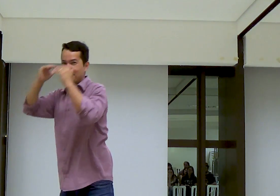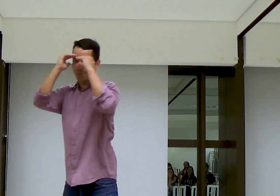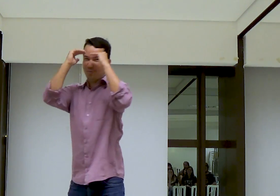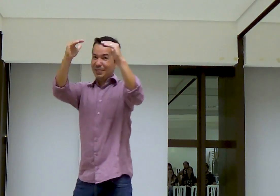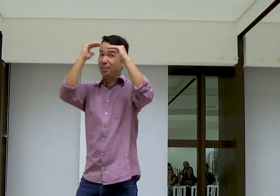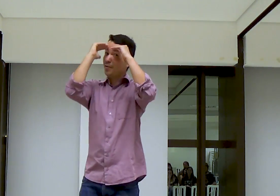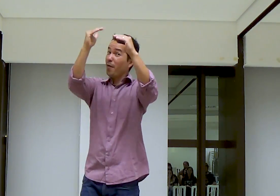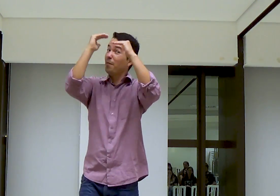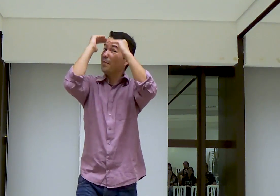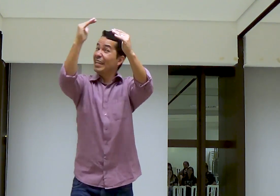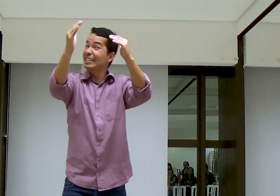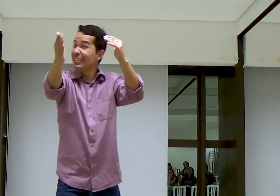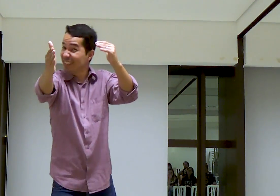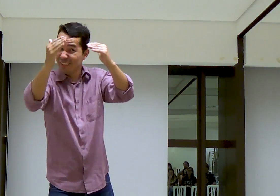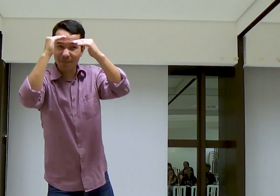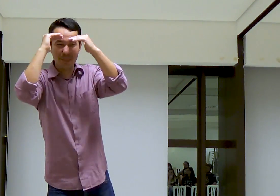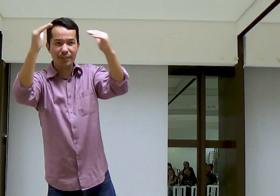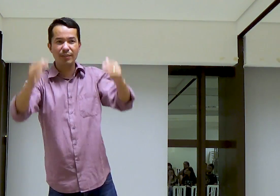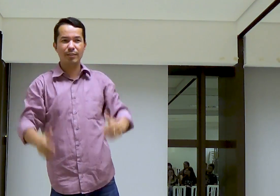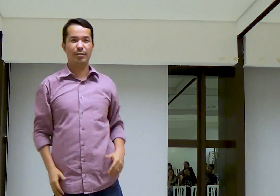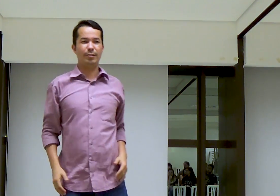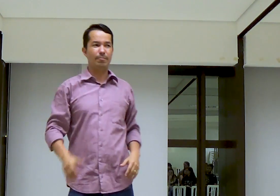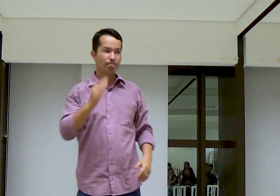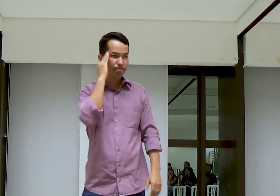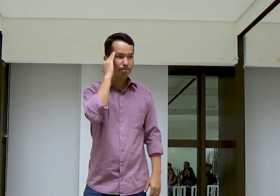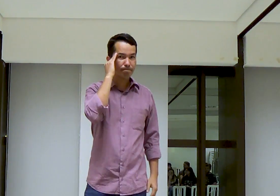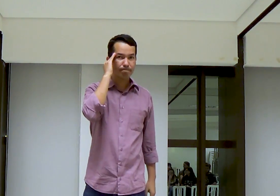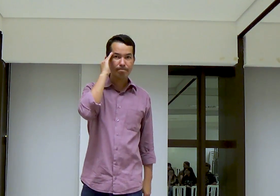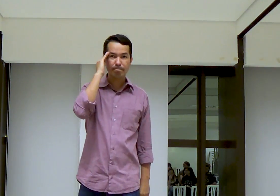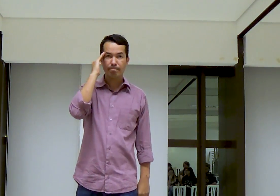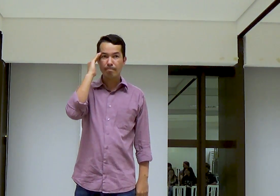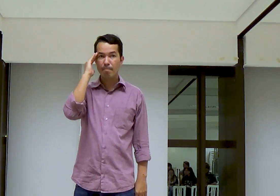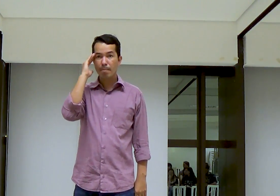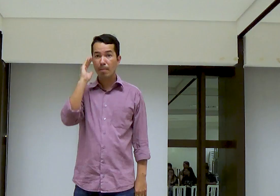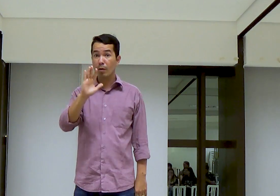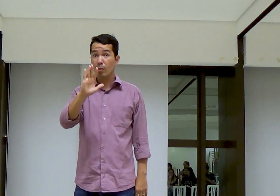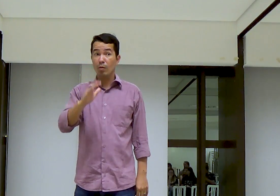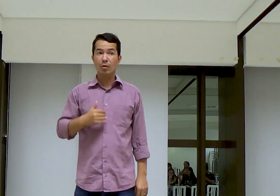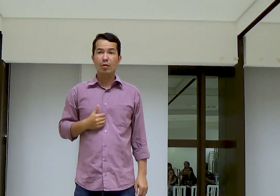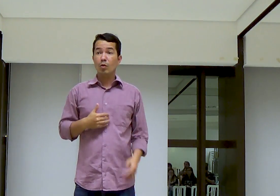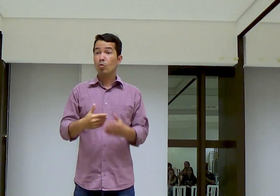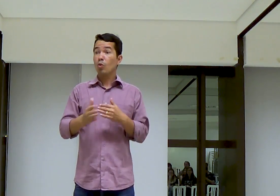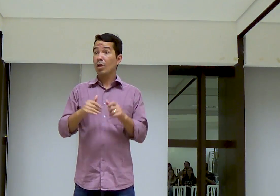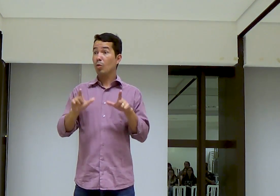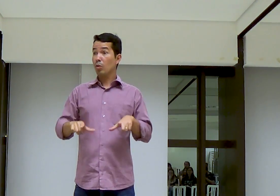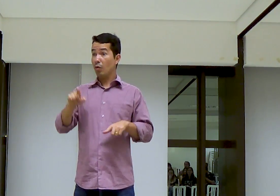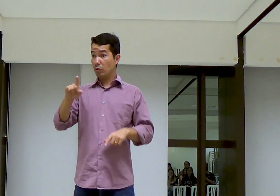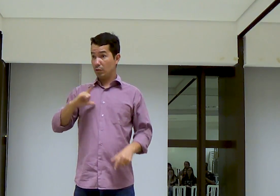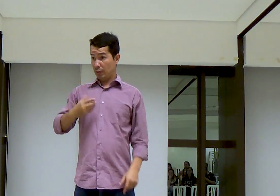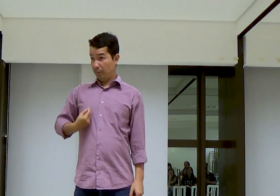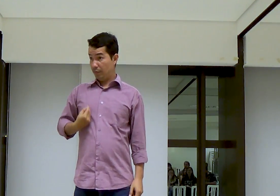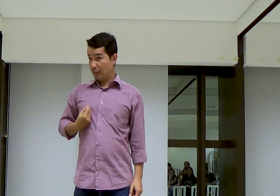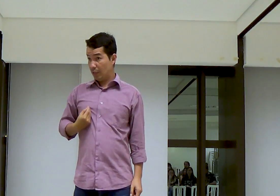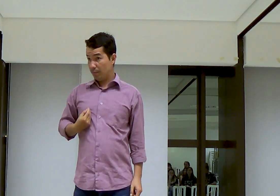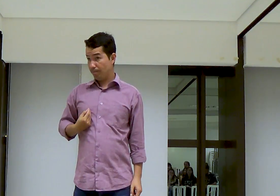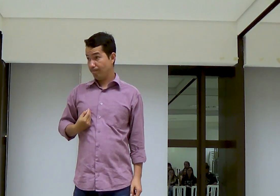não olha, obedecer, tá? Obedecer, entende? Em qualquer lugar que